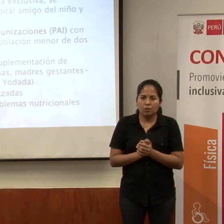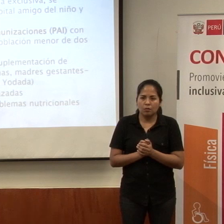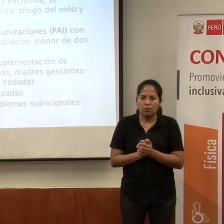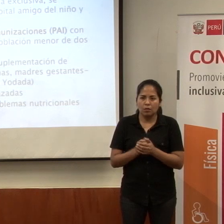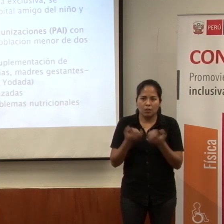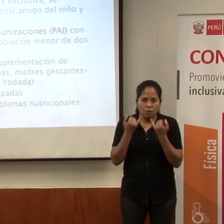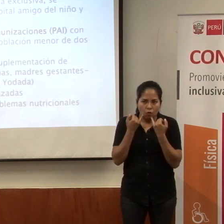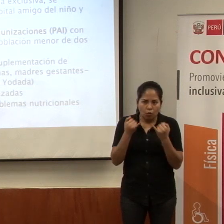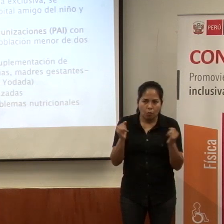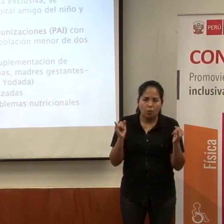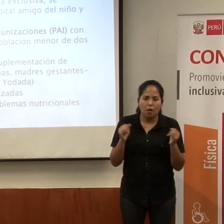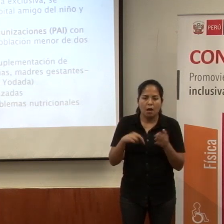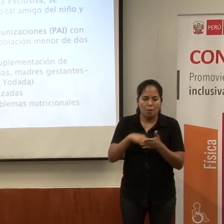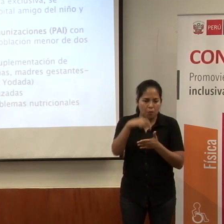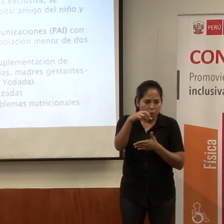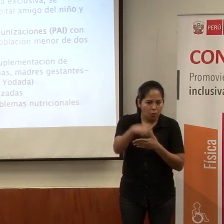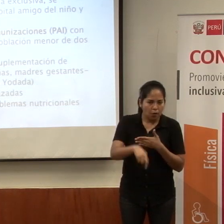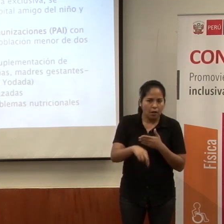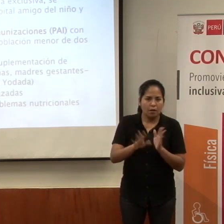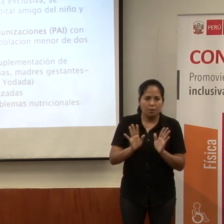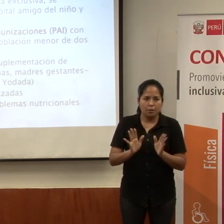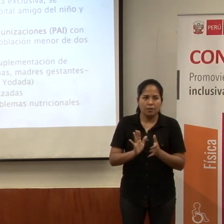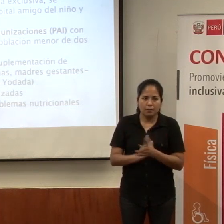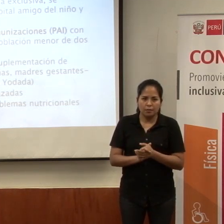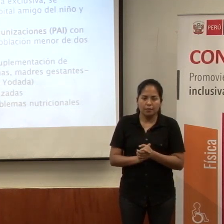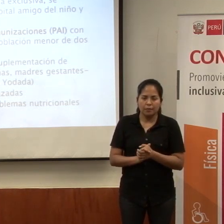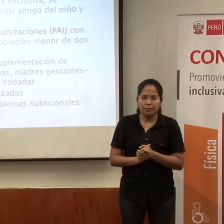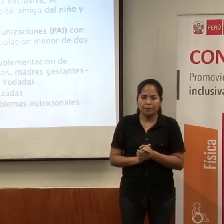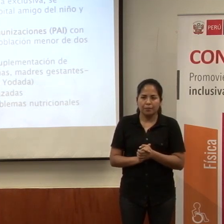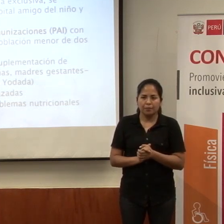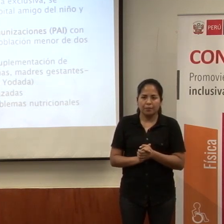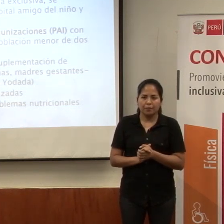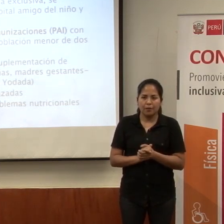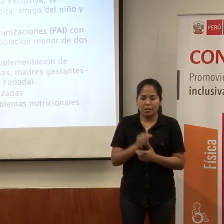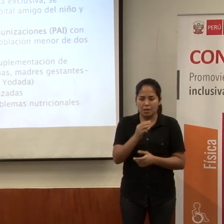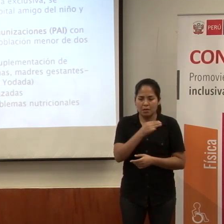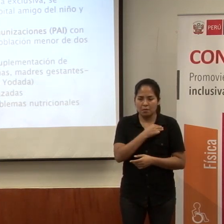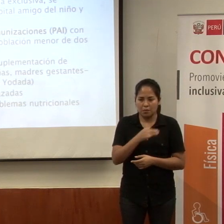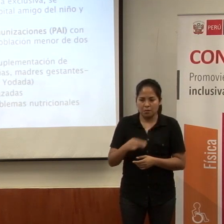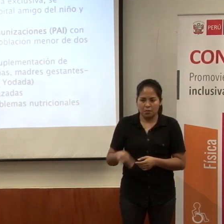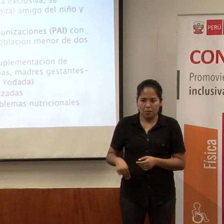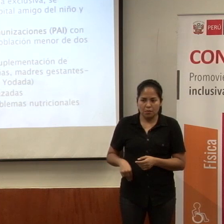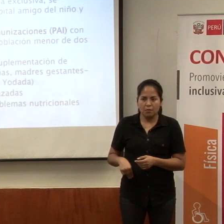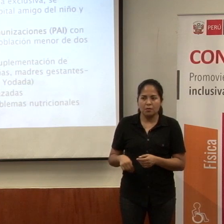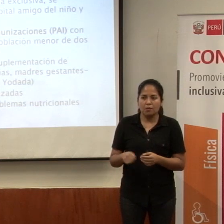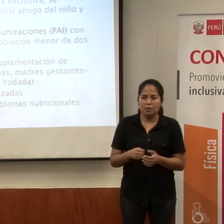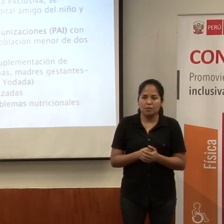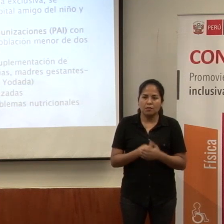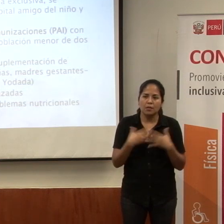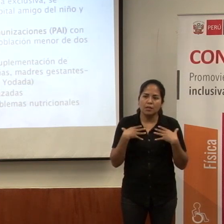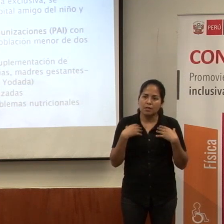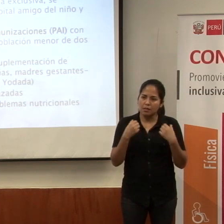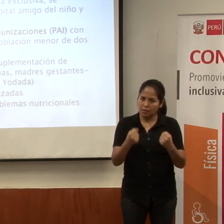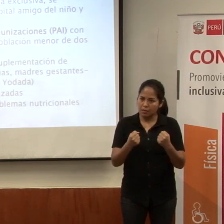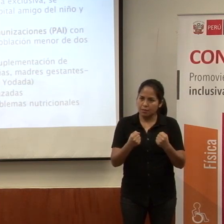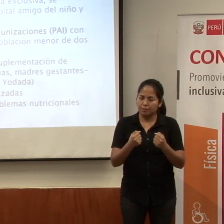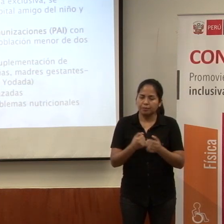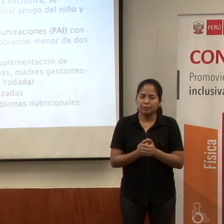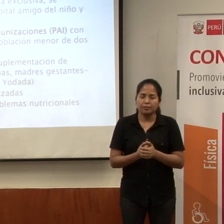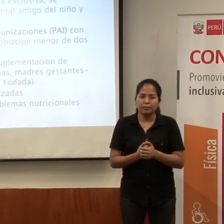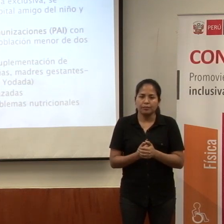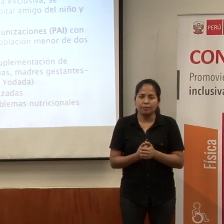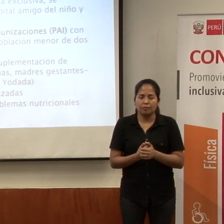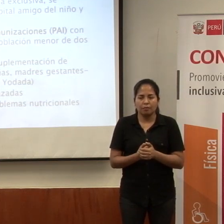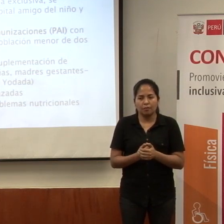van a comentar posteriormente algunos que falten. Sin duda que la lactancia materna es un programa que hay que